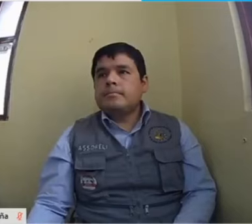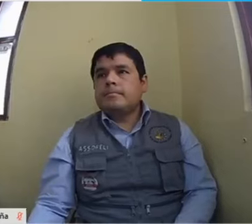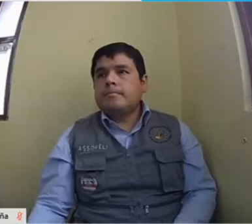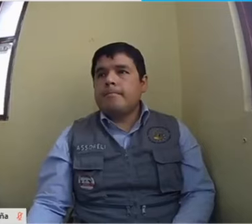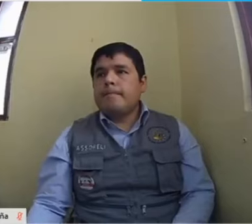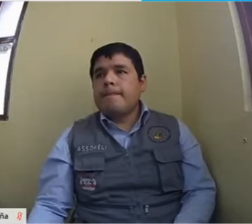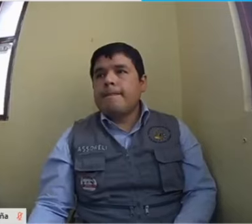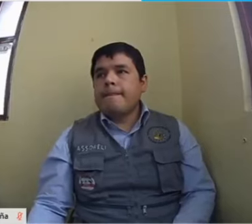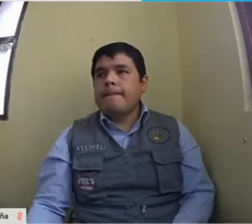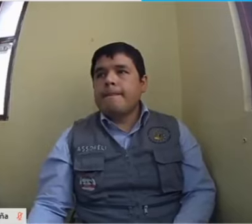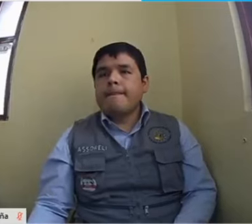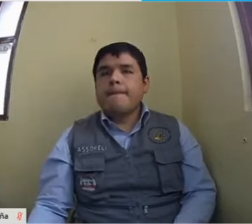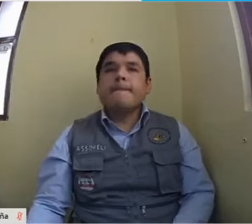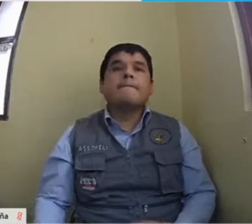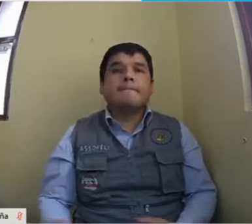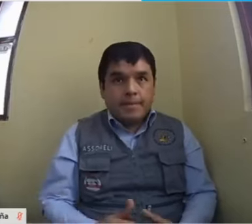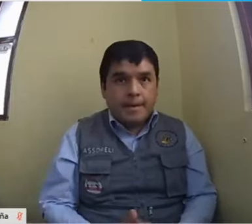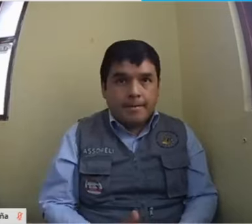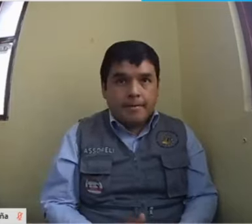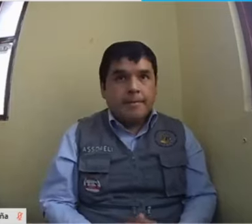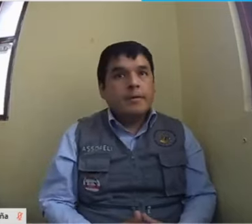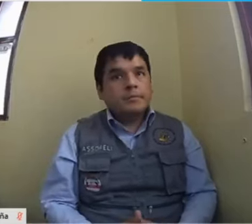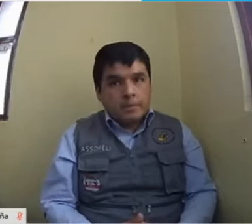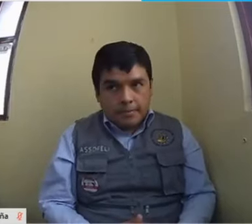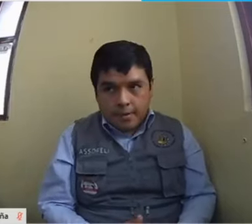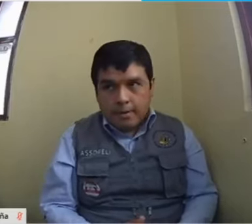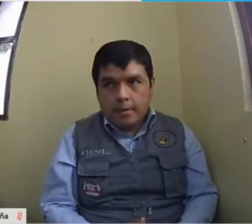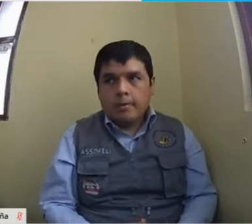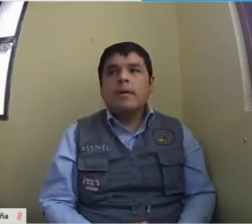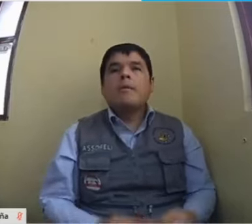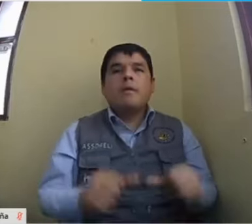y tía, sobrina, igual, con la T y la S, pero abajo.